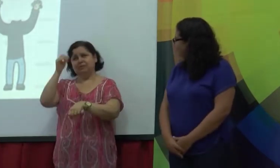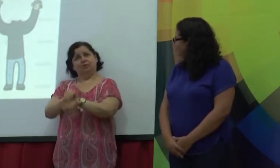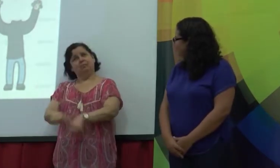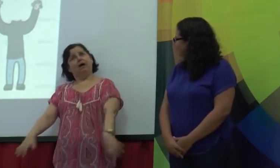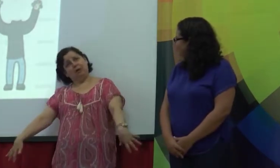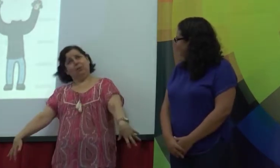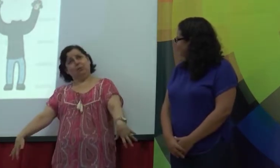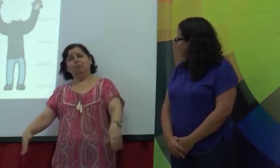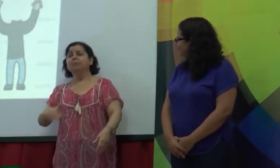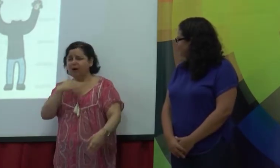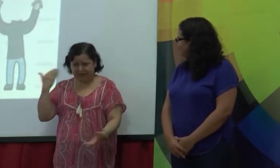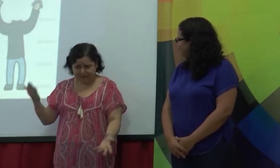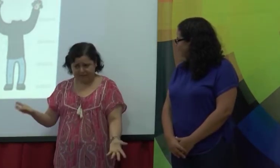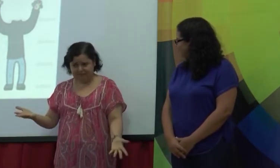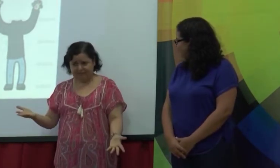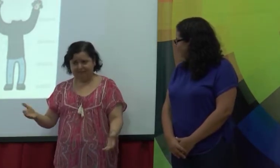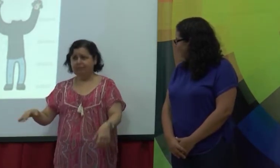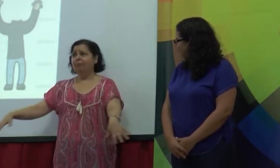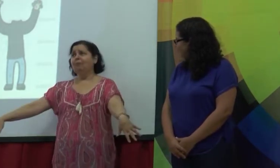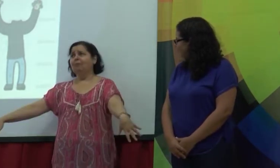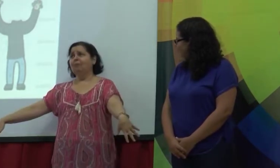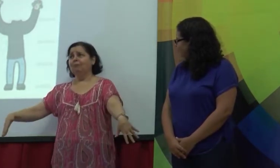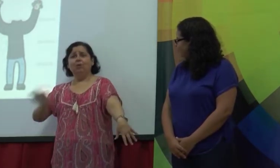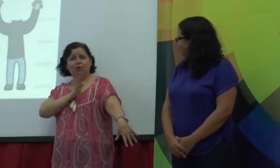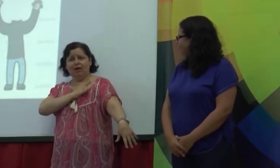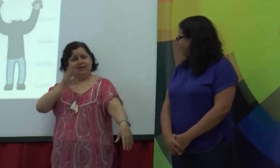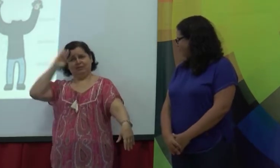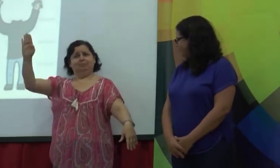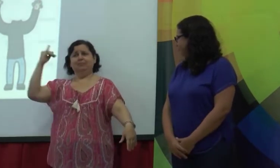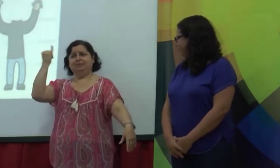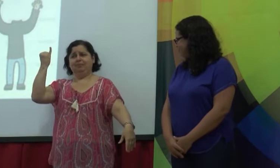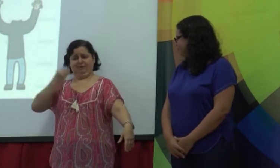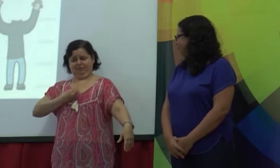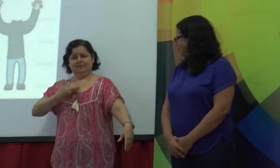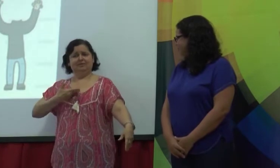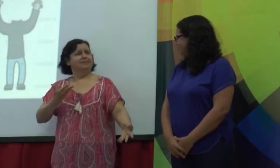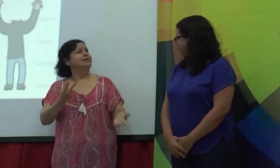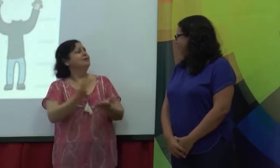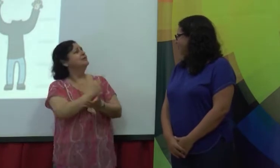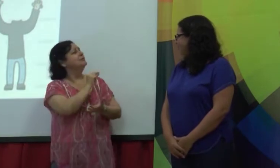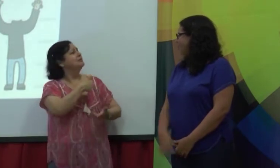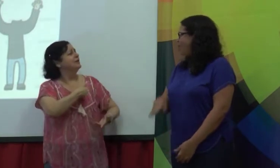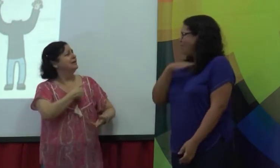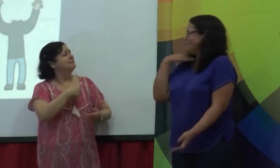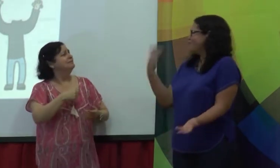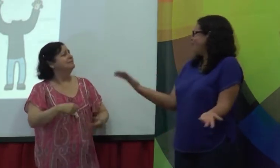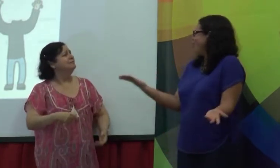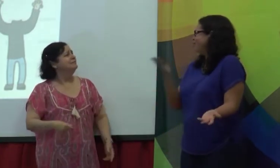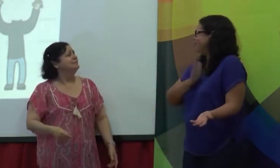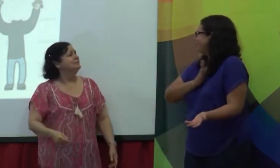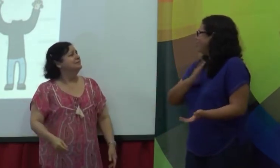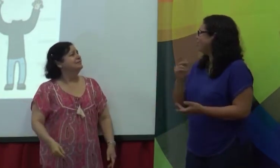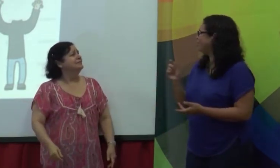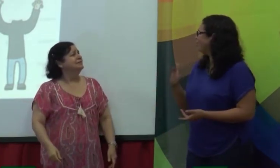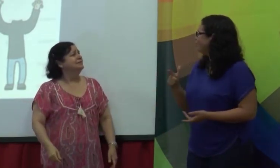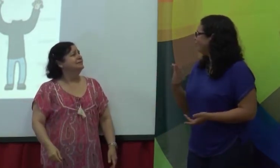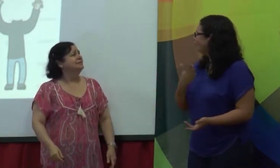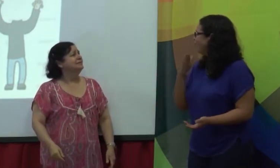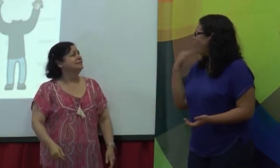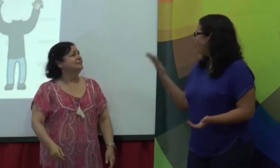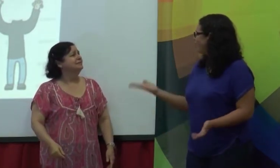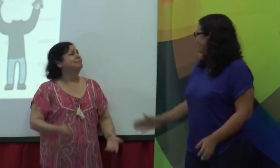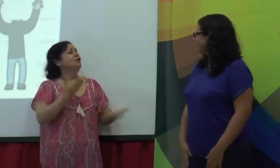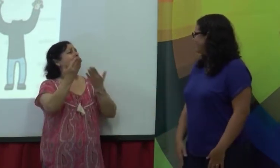anda e tira seu coração. Ou então, ela fica parada, não tem coração, ela não vai ter vida. Como é que pode isso? Ela morre